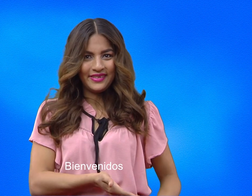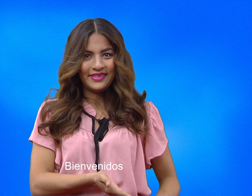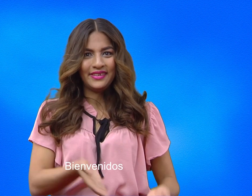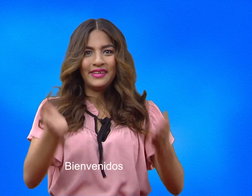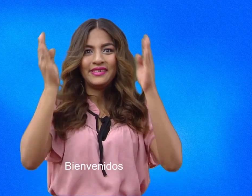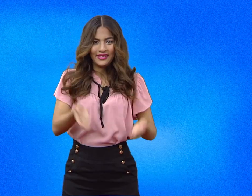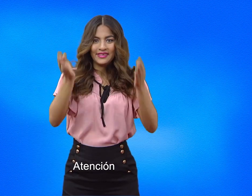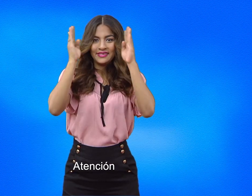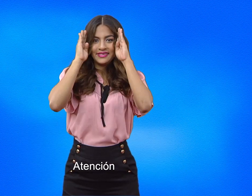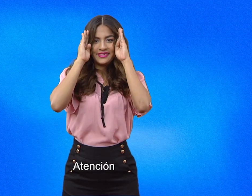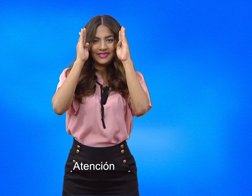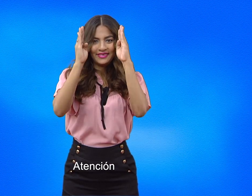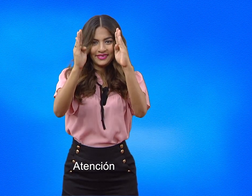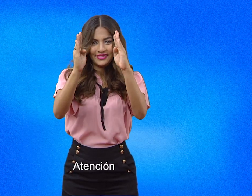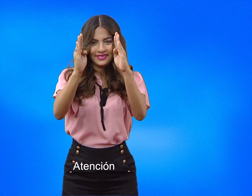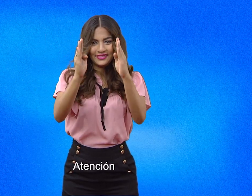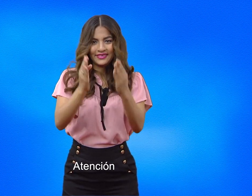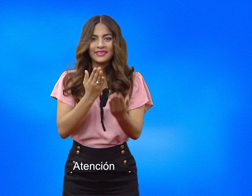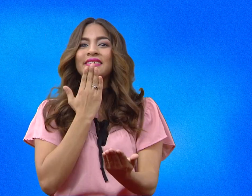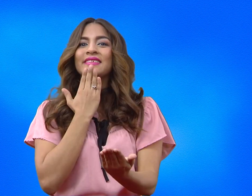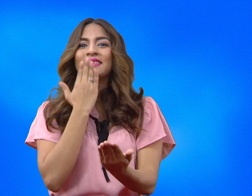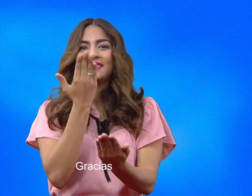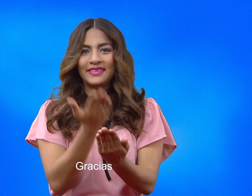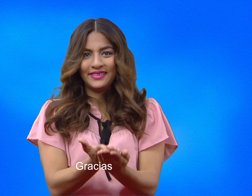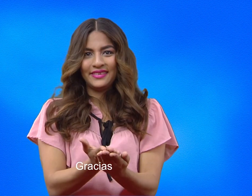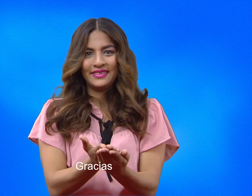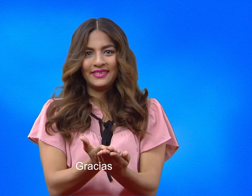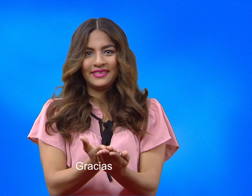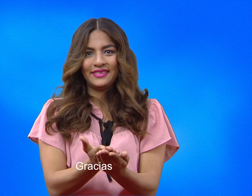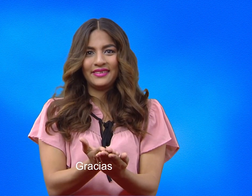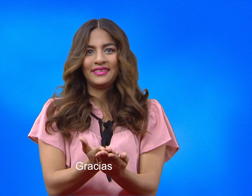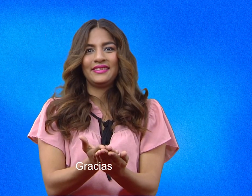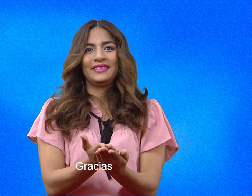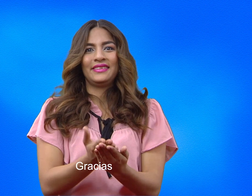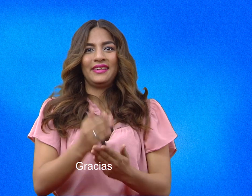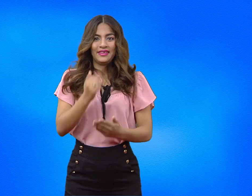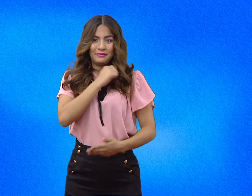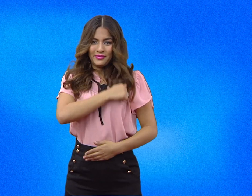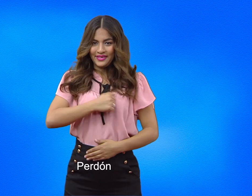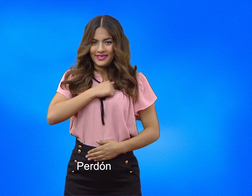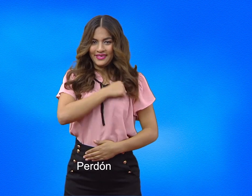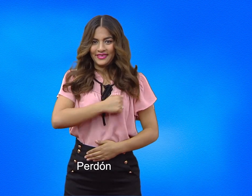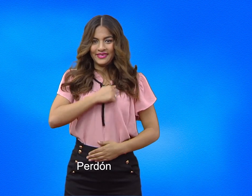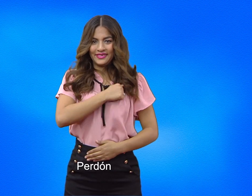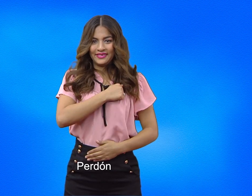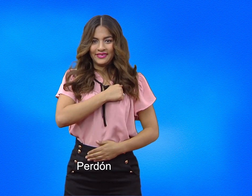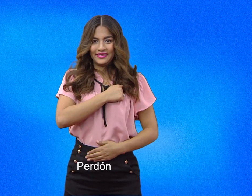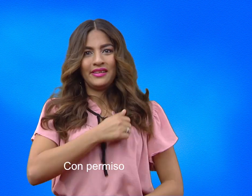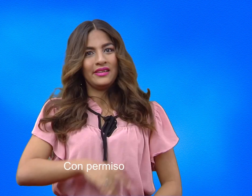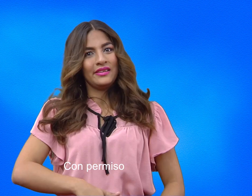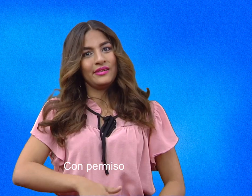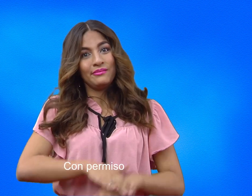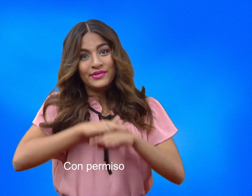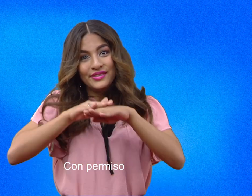bienvenidos, atención, gracias, perdón, con